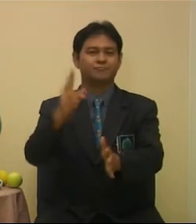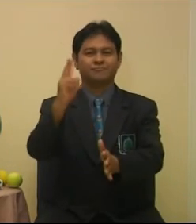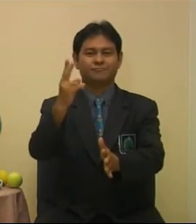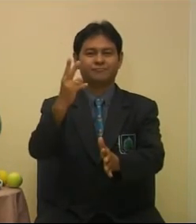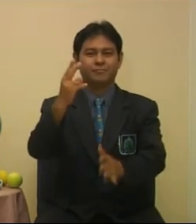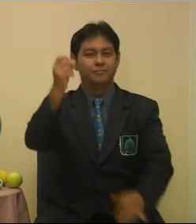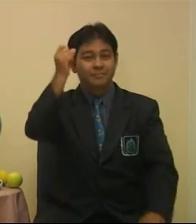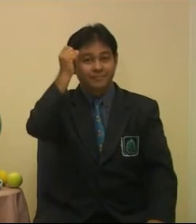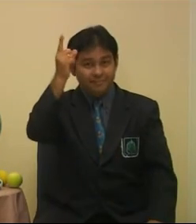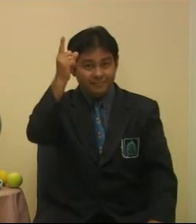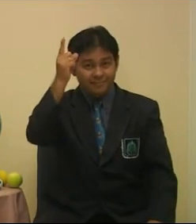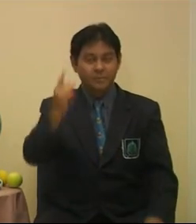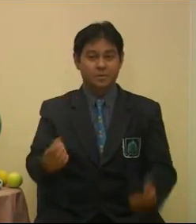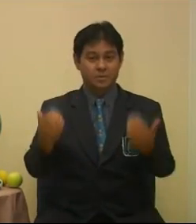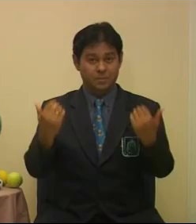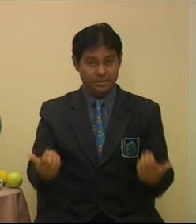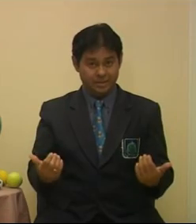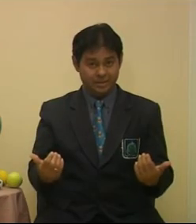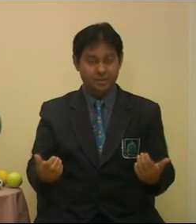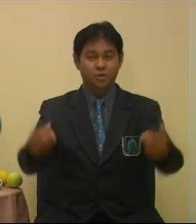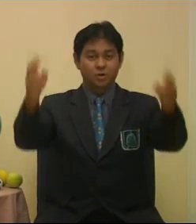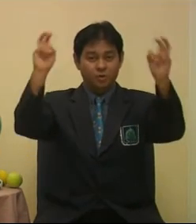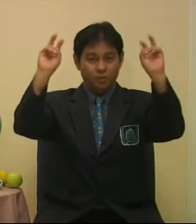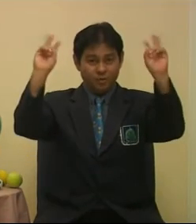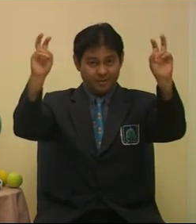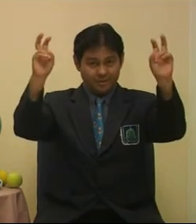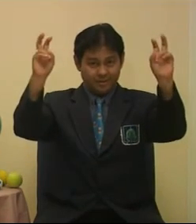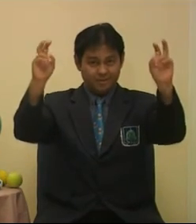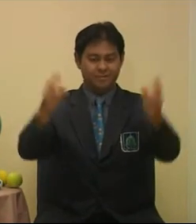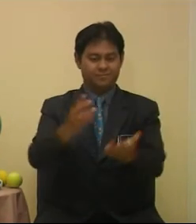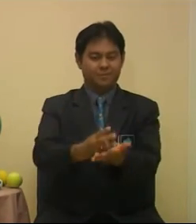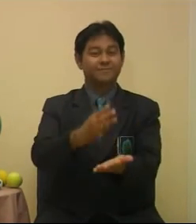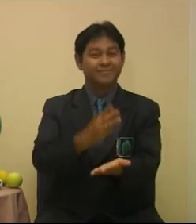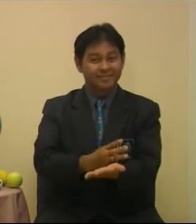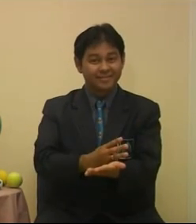งสองท่ามือครับคงเข้าใจแล้วนะครับชมคำศัพท์ภาษามือหมวดวิชาได้เลยนะครับ